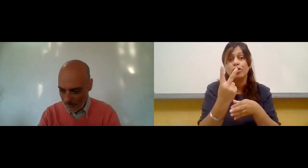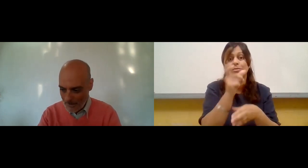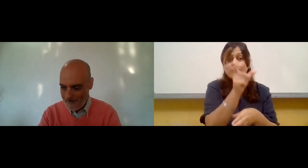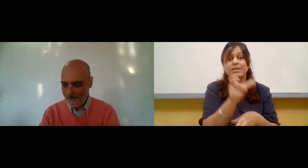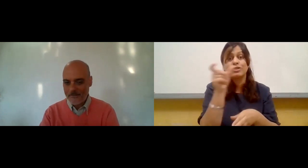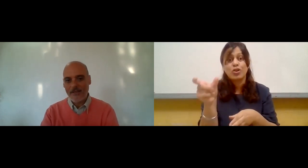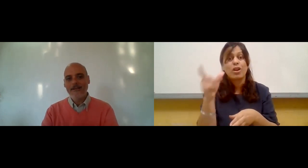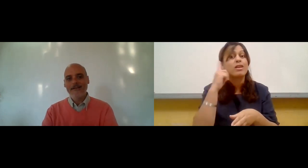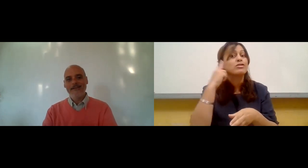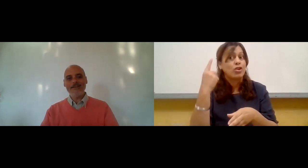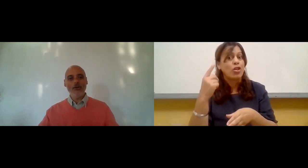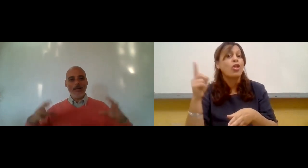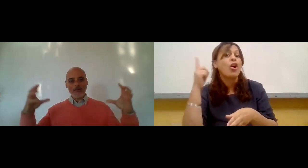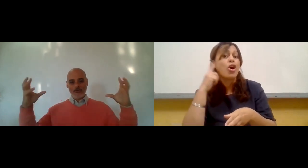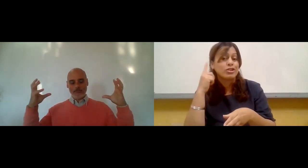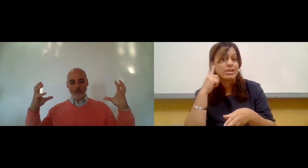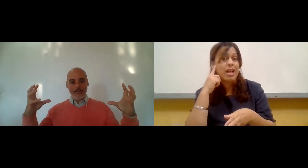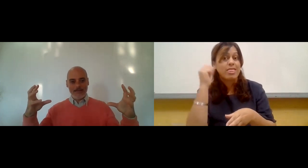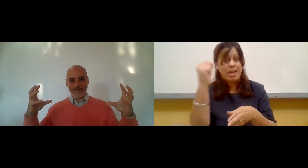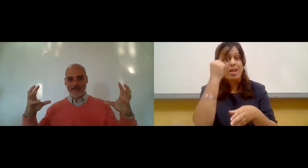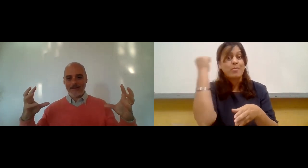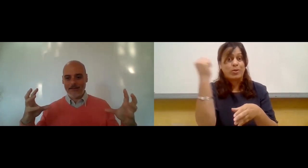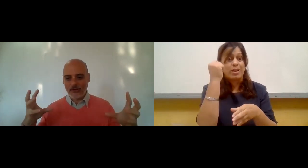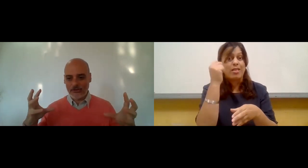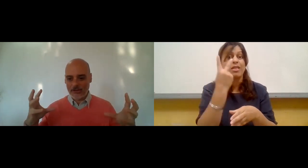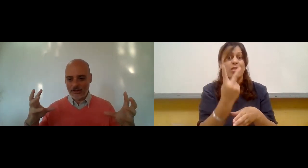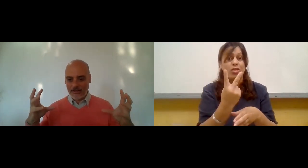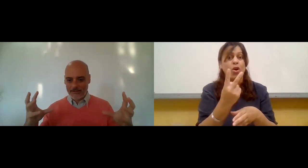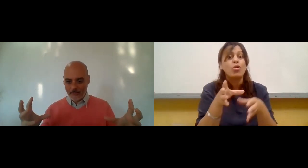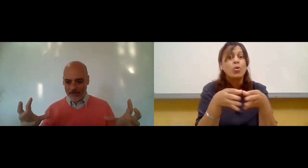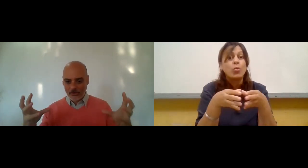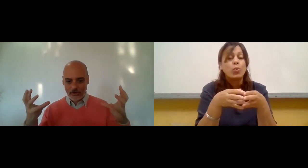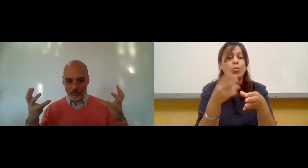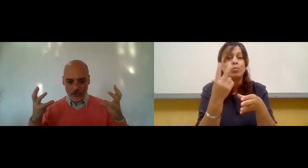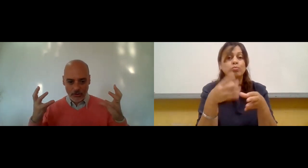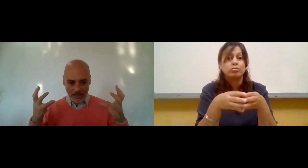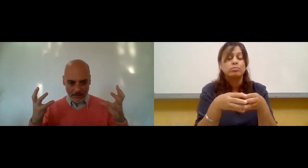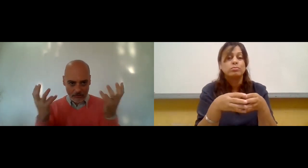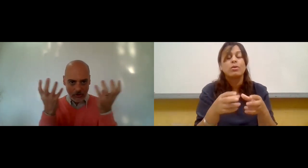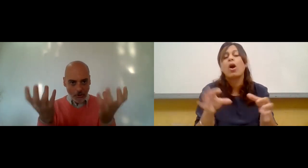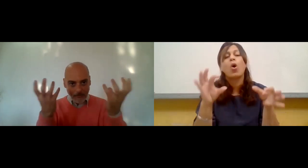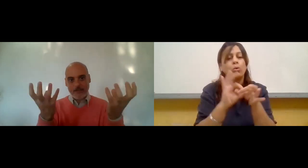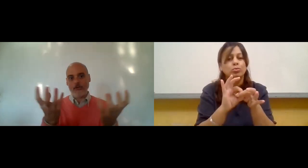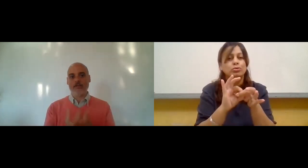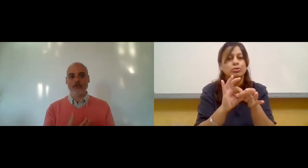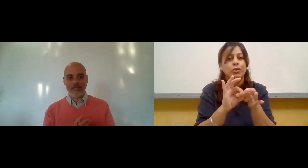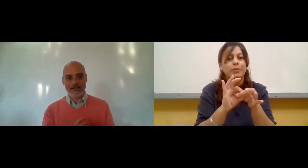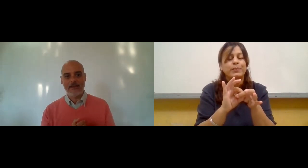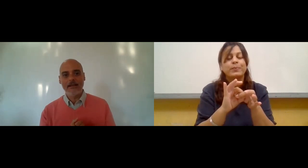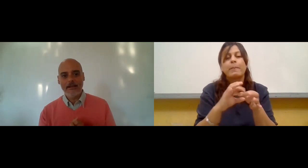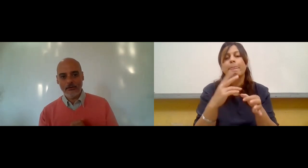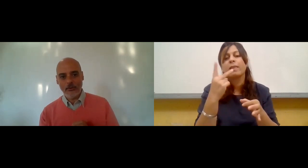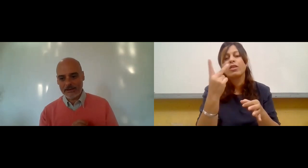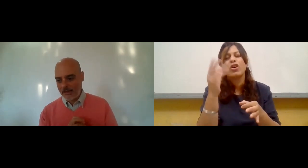Bien. Estos dos marcos conceptuales, que son en este momento, son los dos marcos que